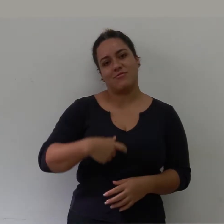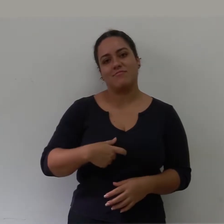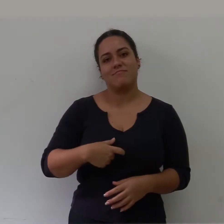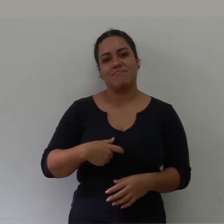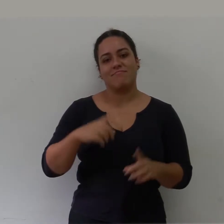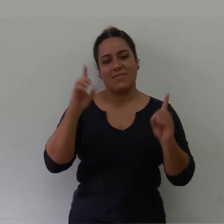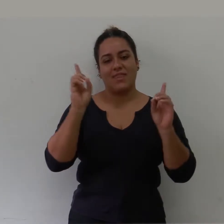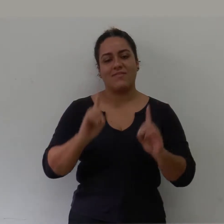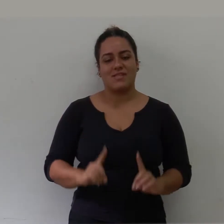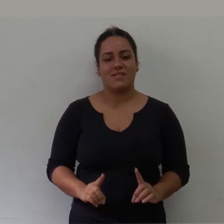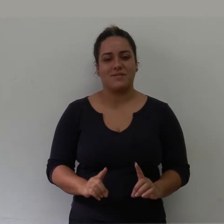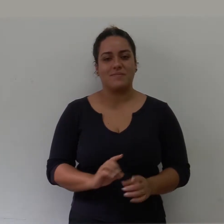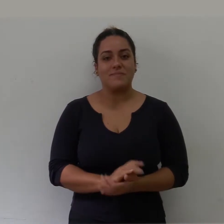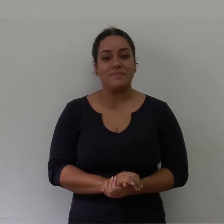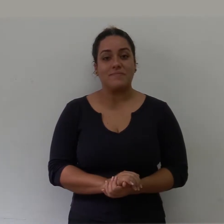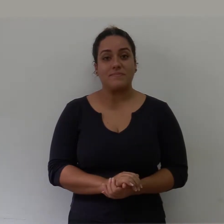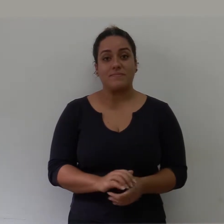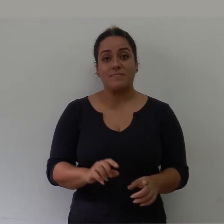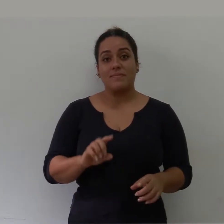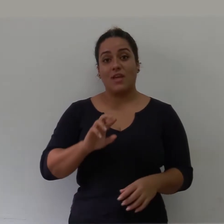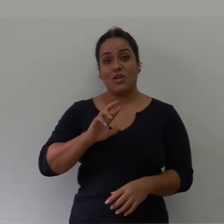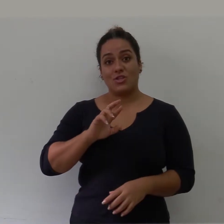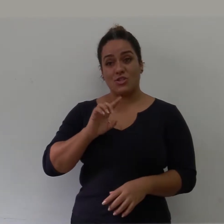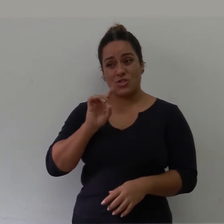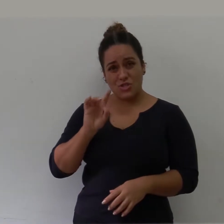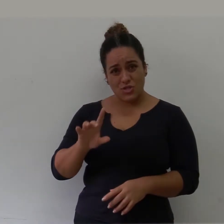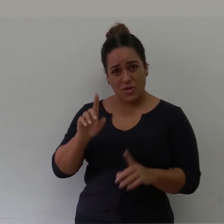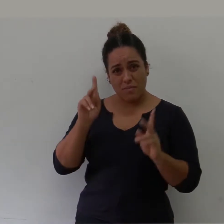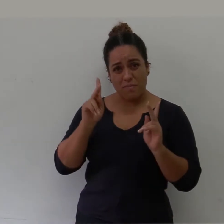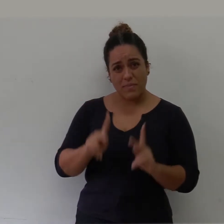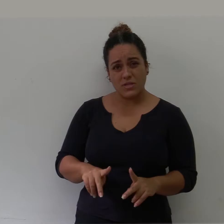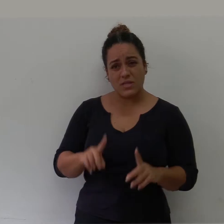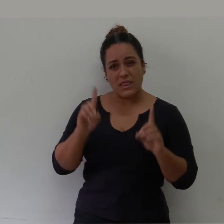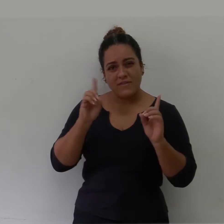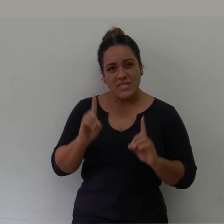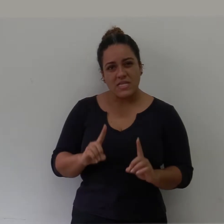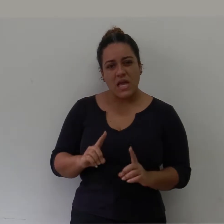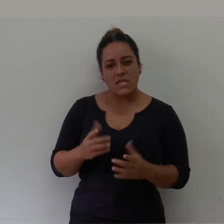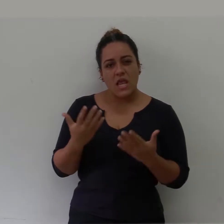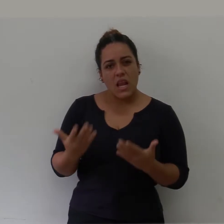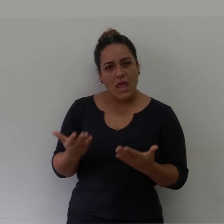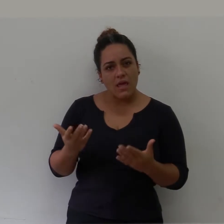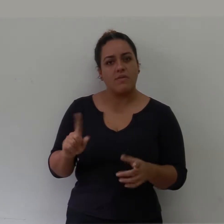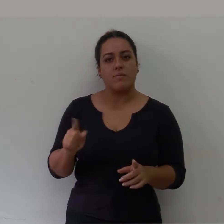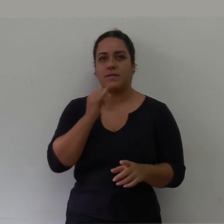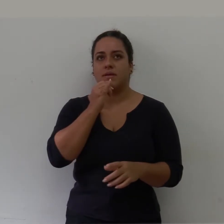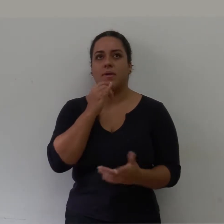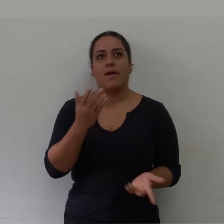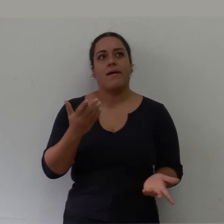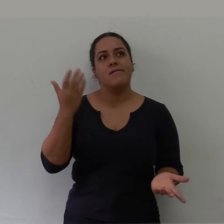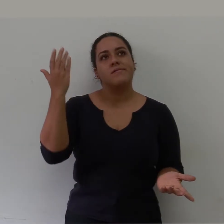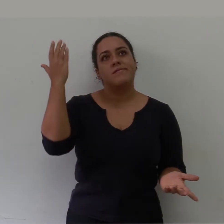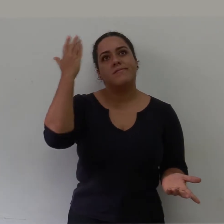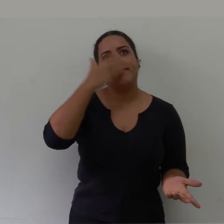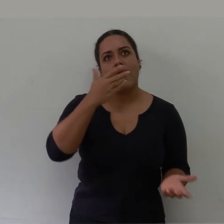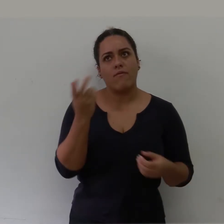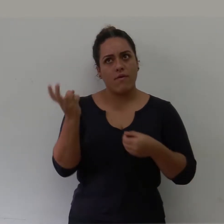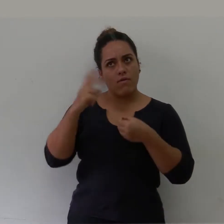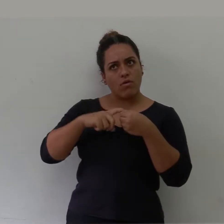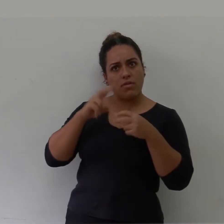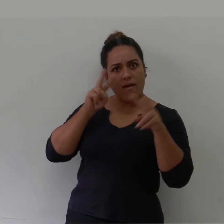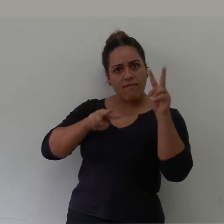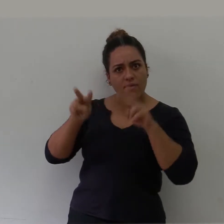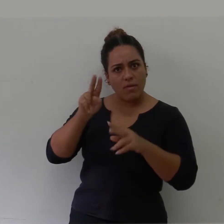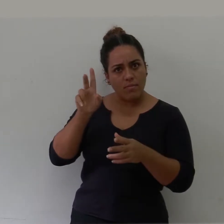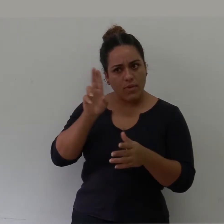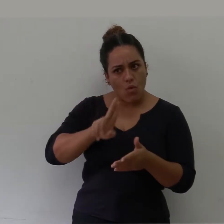das pessoas com deficiência. E não só para pessoas com deficiências leves. Não é que o cego vai deixar de ser cego porque